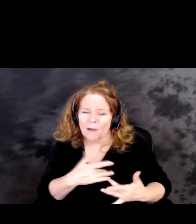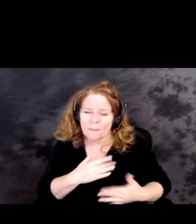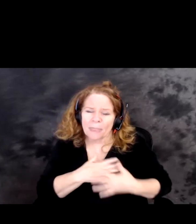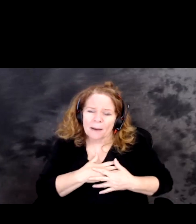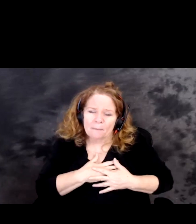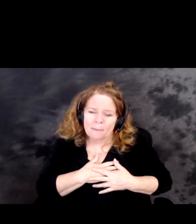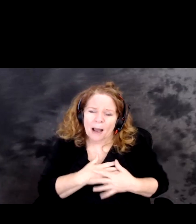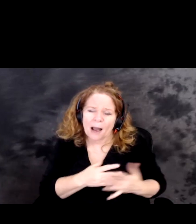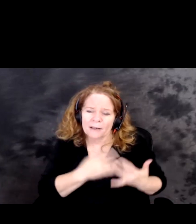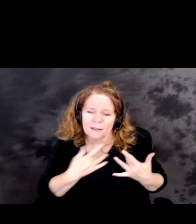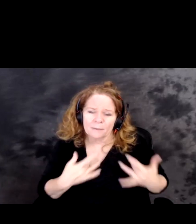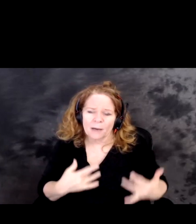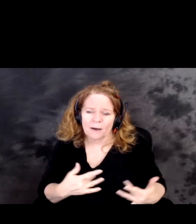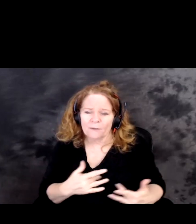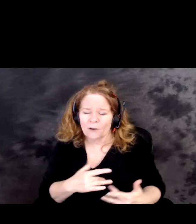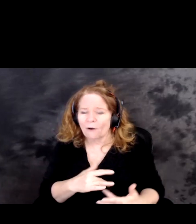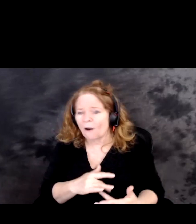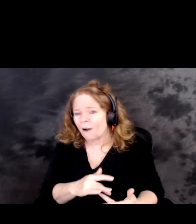Canten